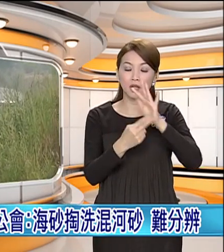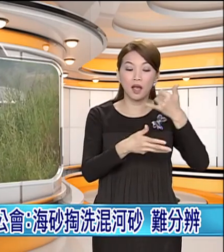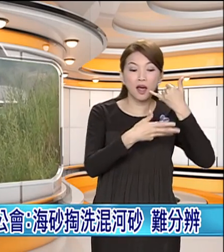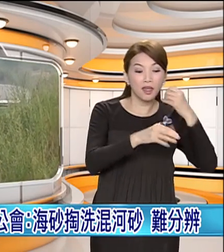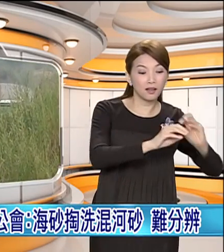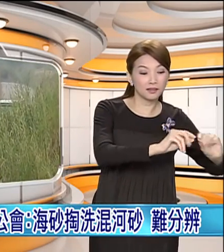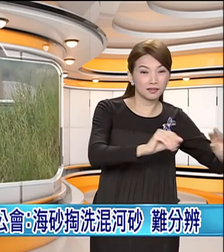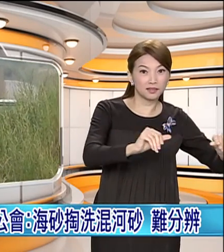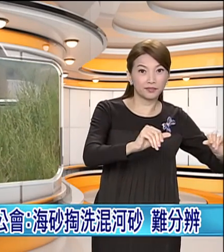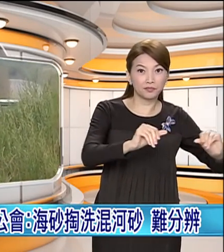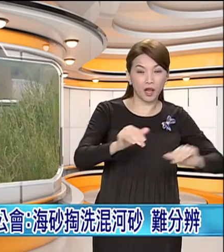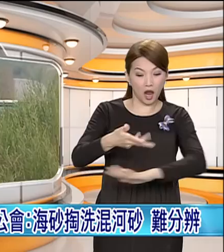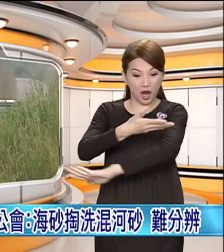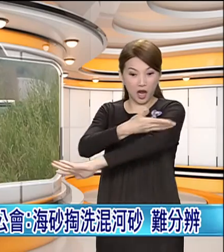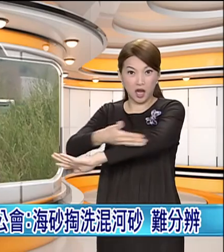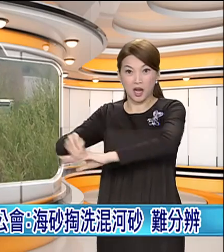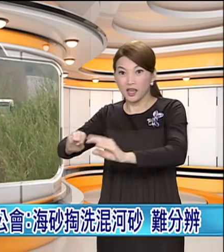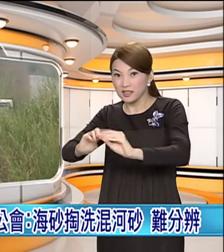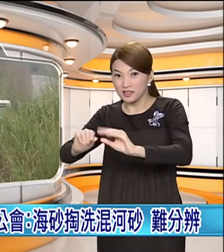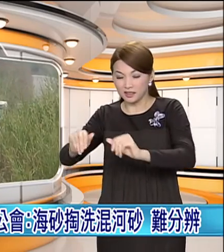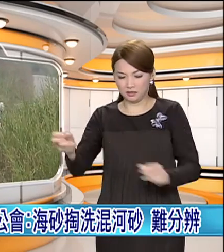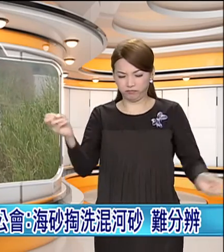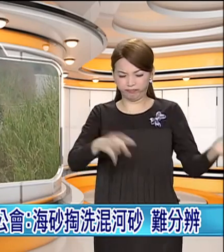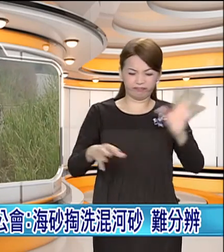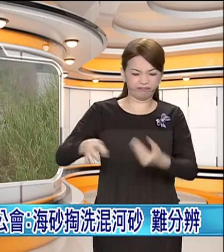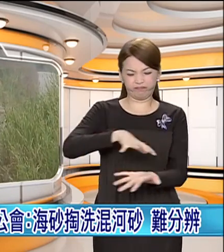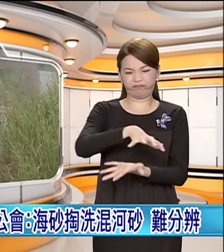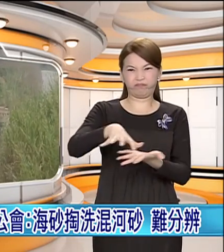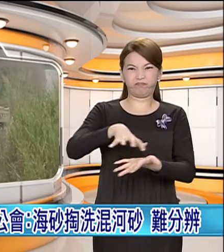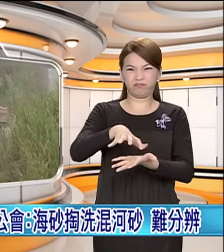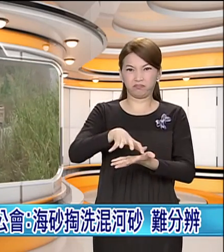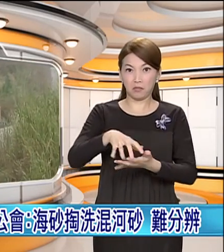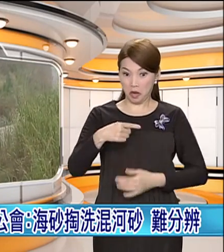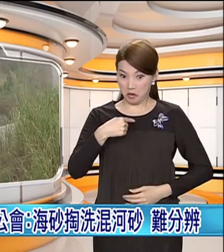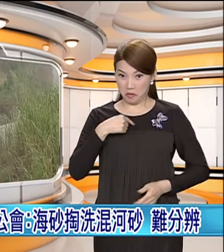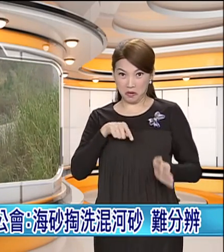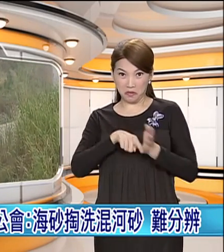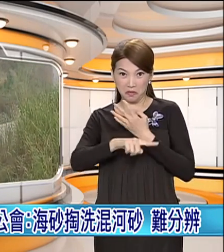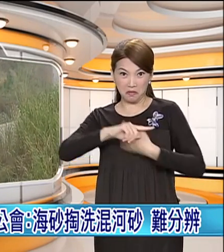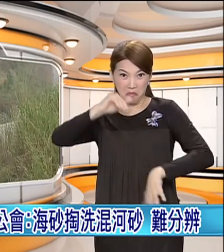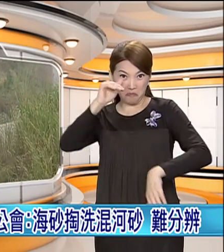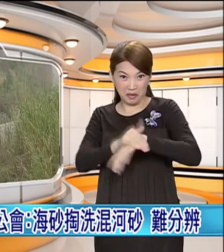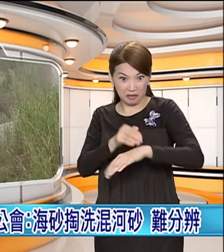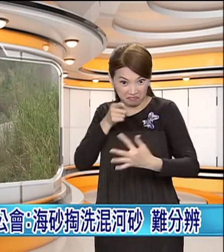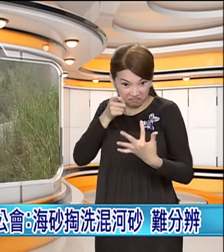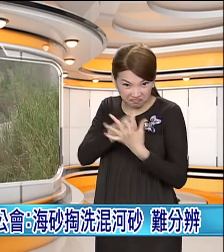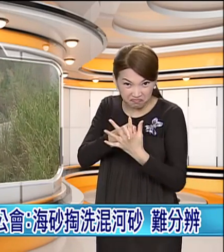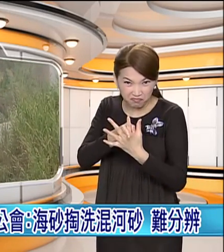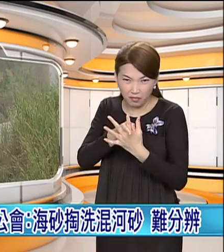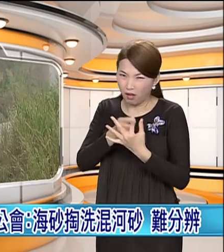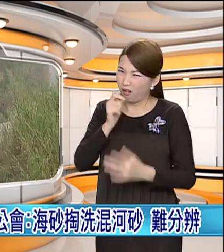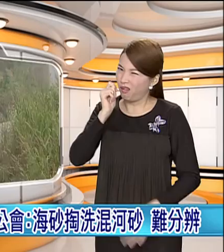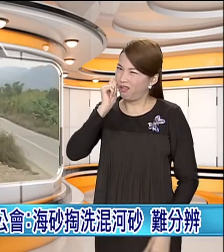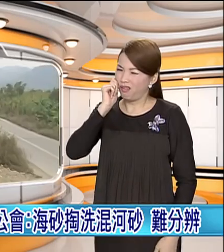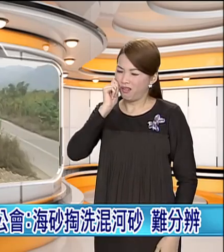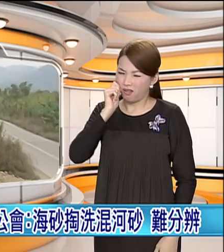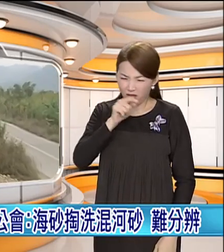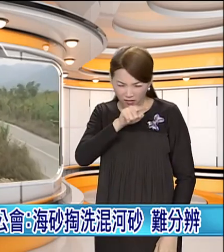沙，连他们都难以分辨，而学者也呼吁，应该要从